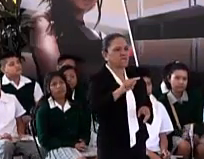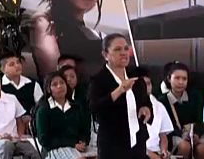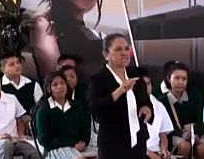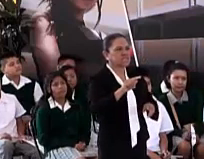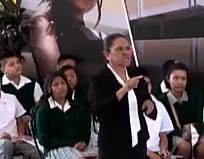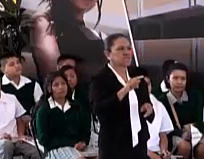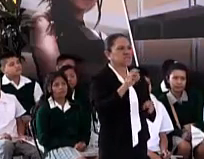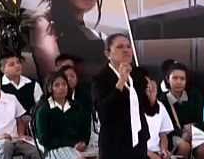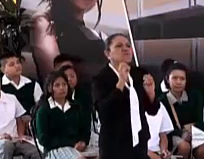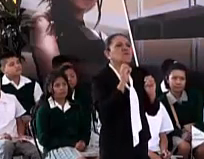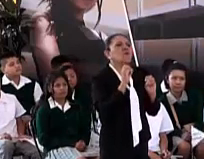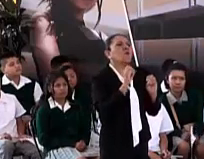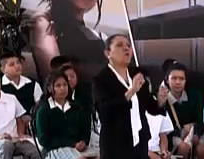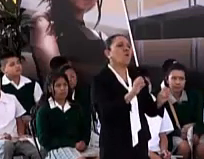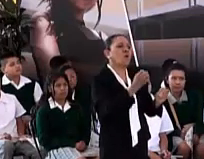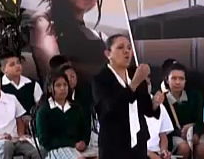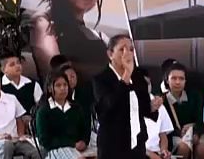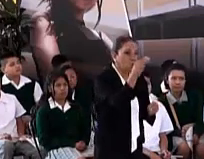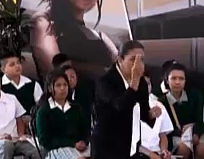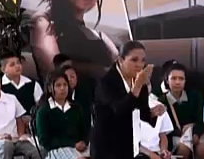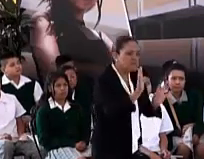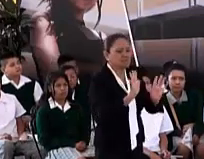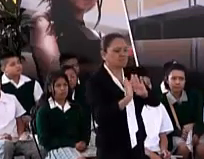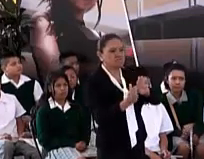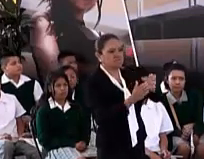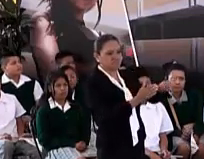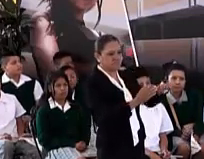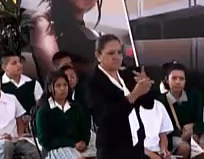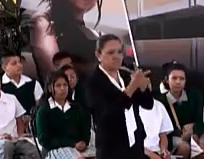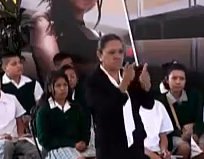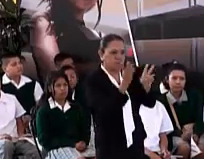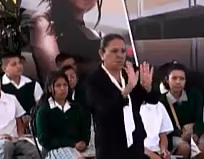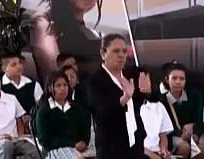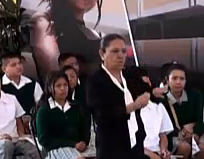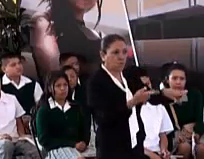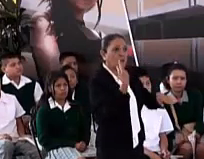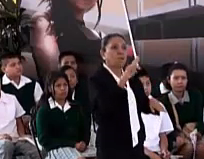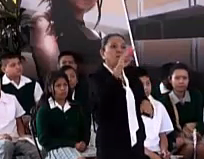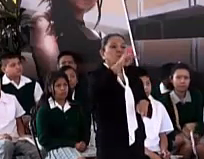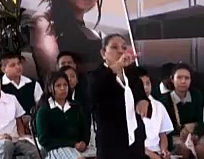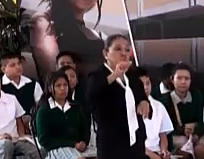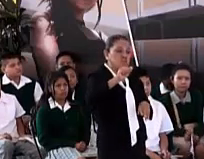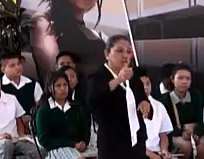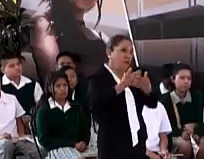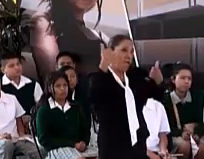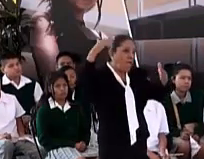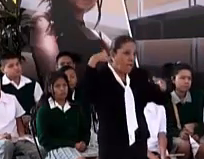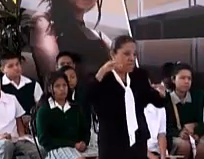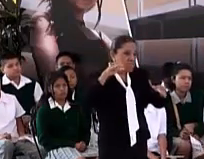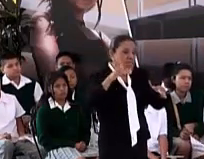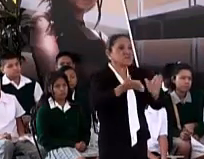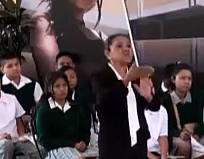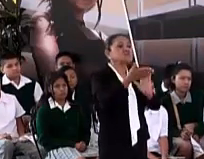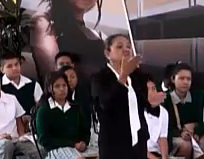de la Universidad Autónoma del Estado de Morelos, que como nunca le hemos construido edificios a todas las universidades